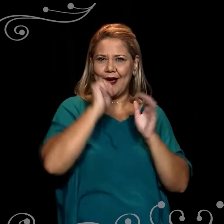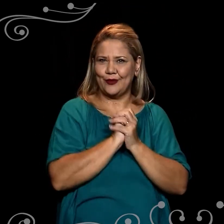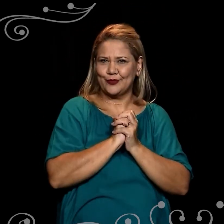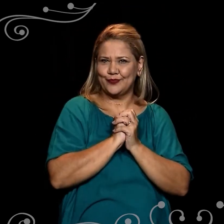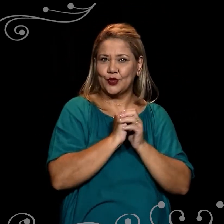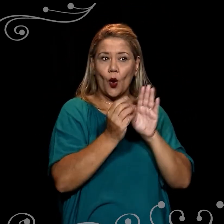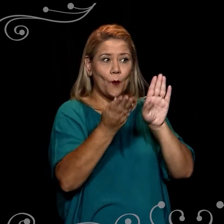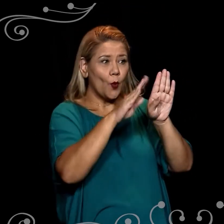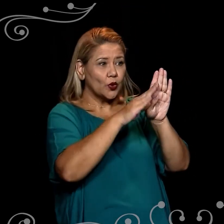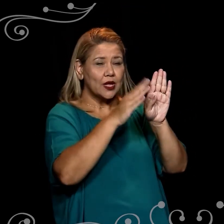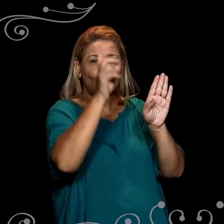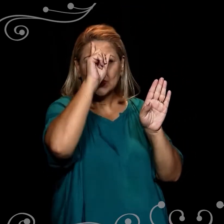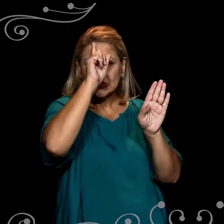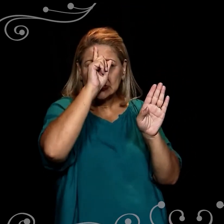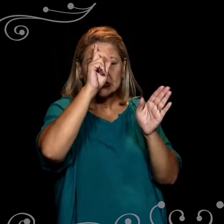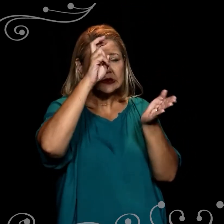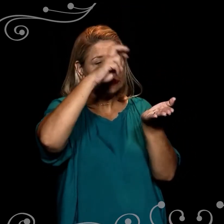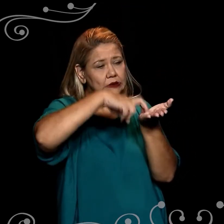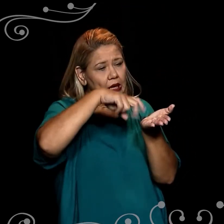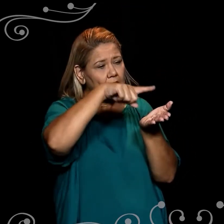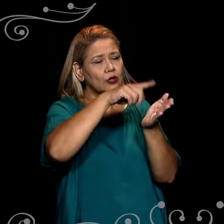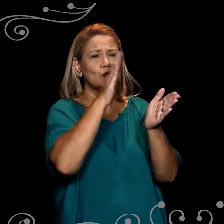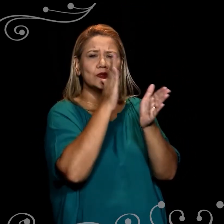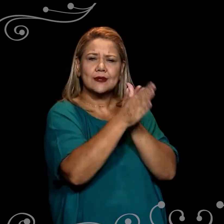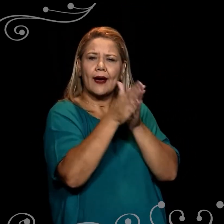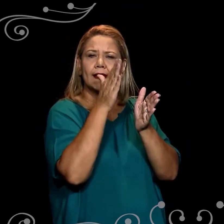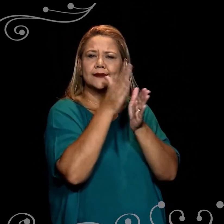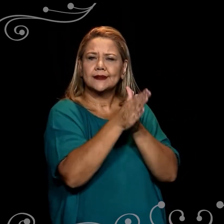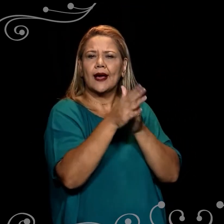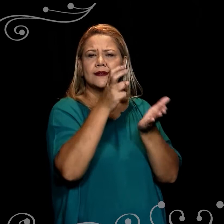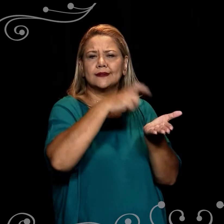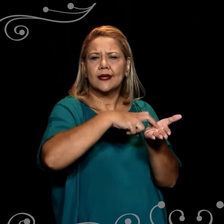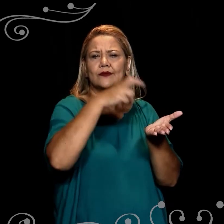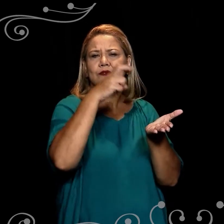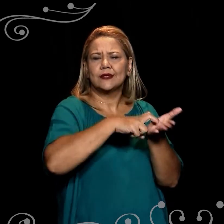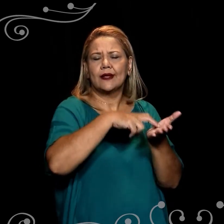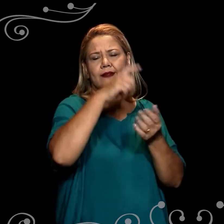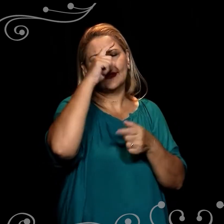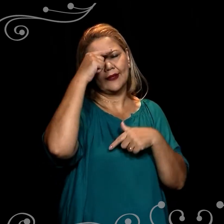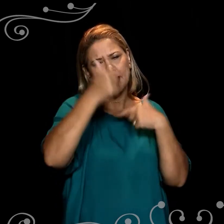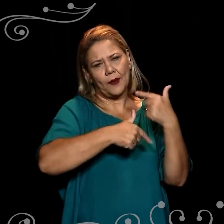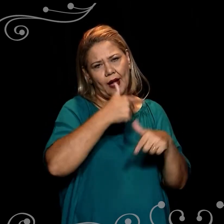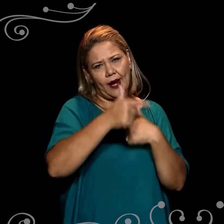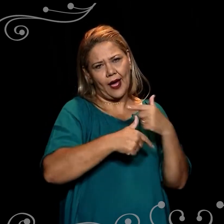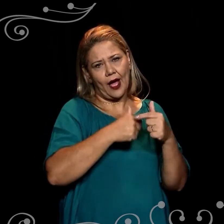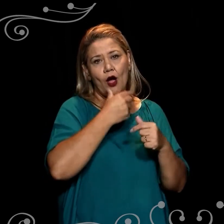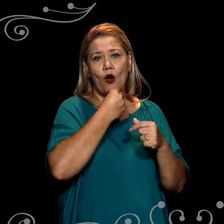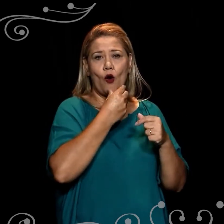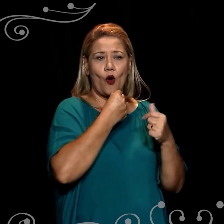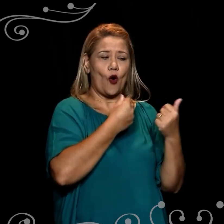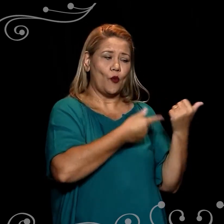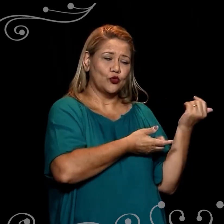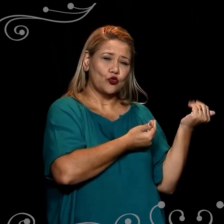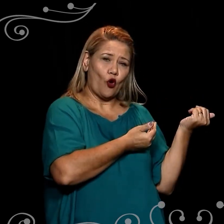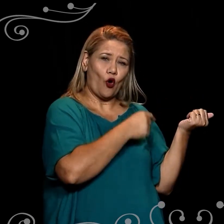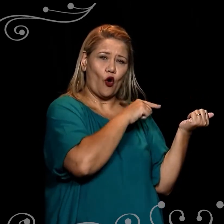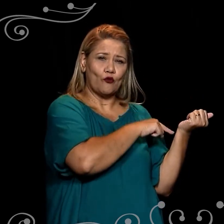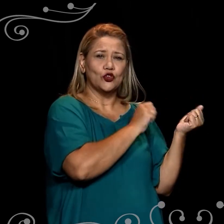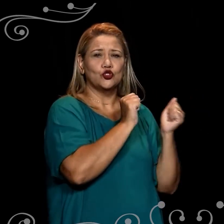bem cedinho, todas as manhãs, acompanhada por um garoto que guardava os gansos